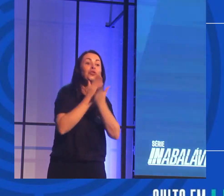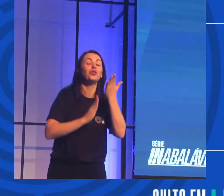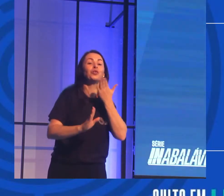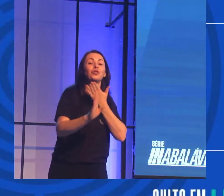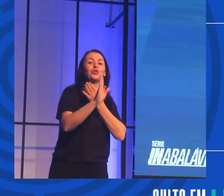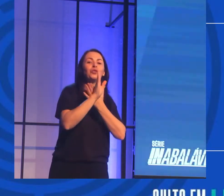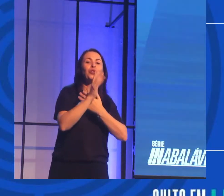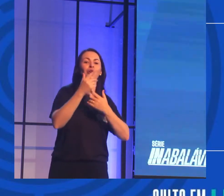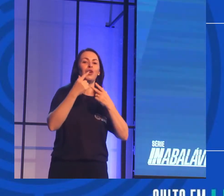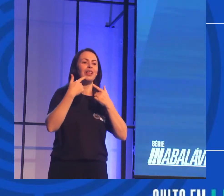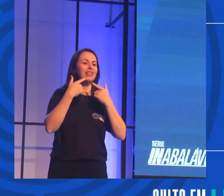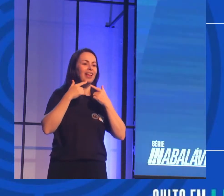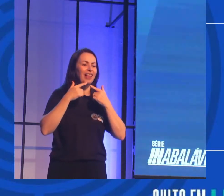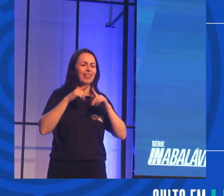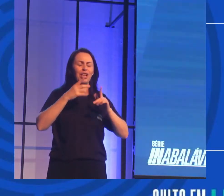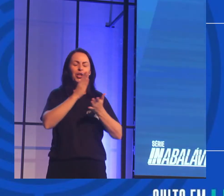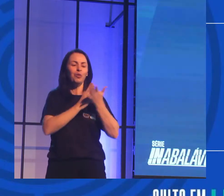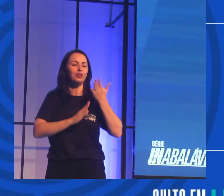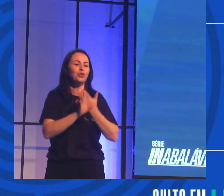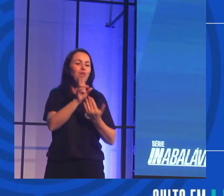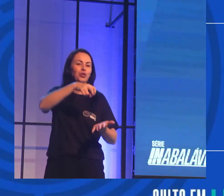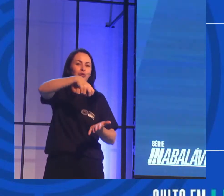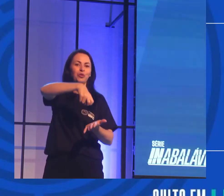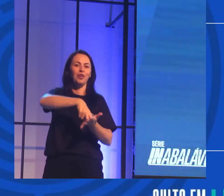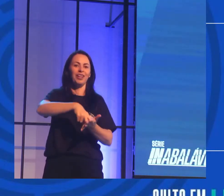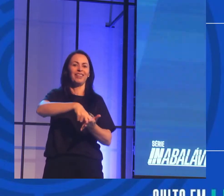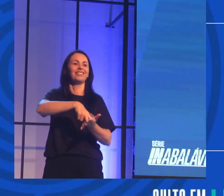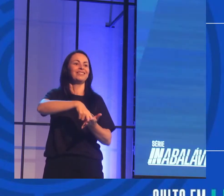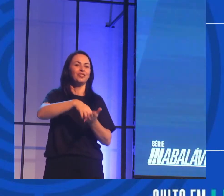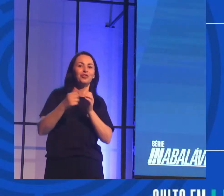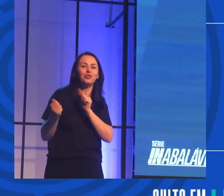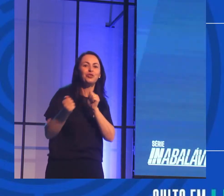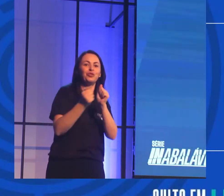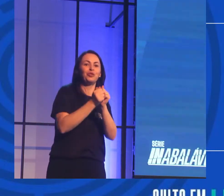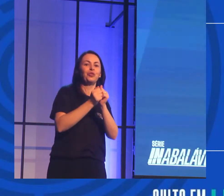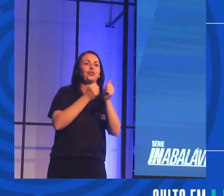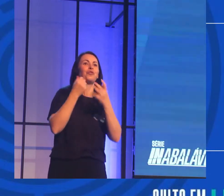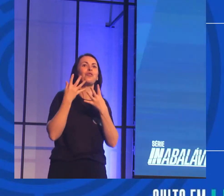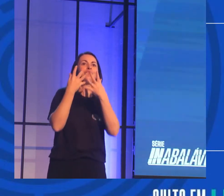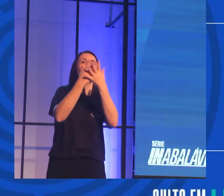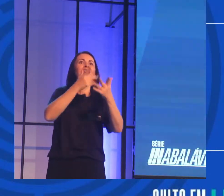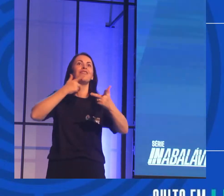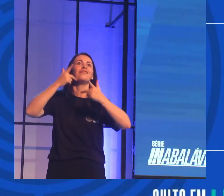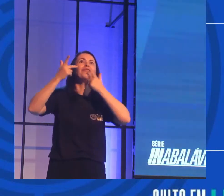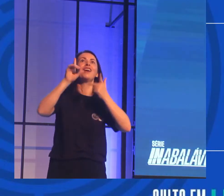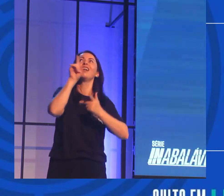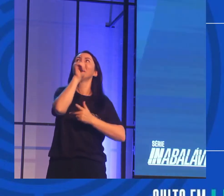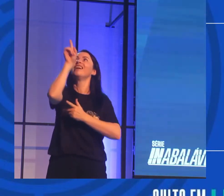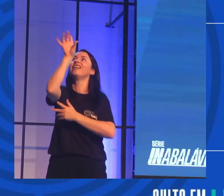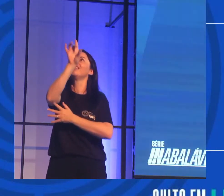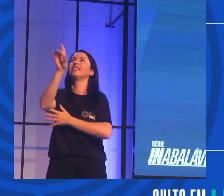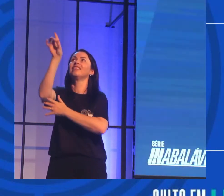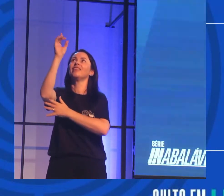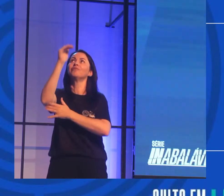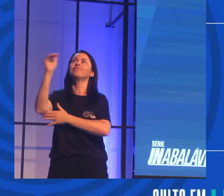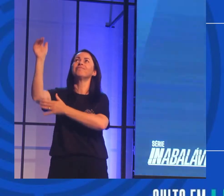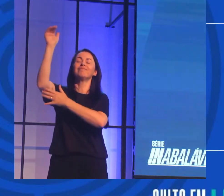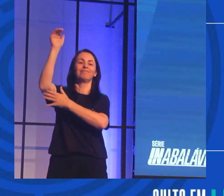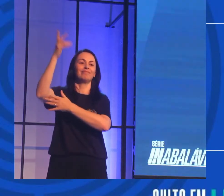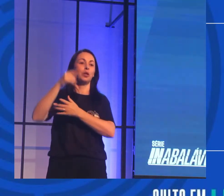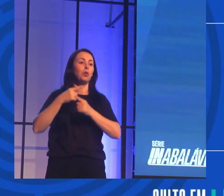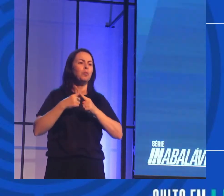confessará que Ele é o Senhor. Eu aconselharia você a não esperar apenas aquele dia,